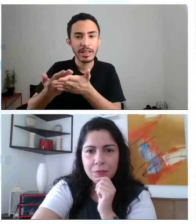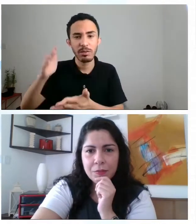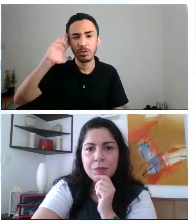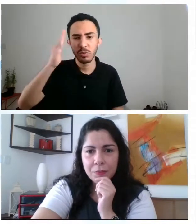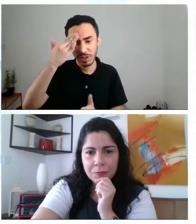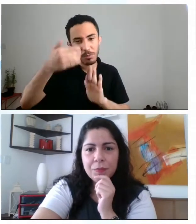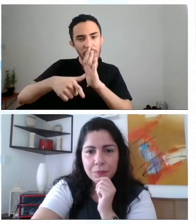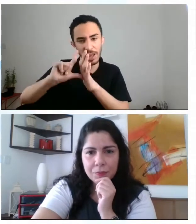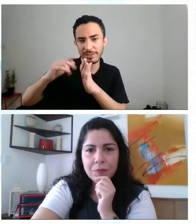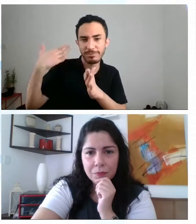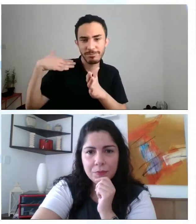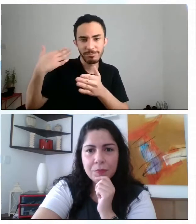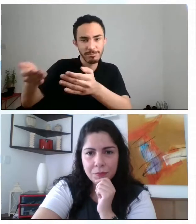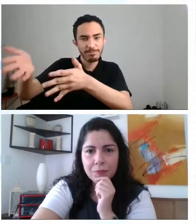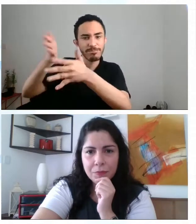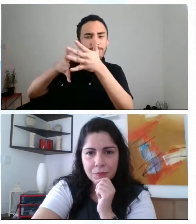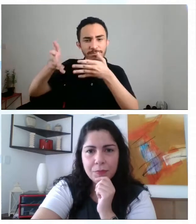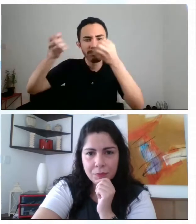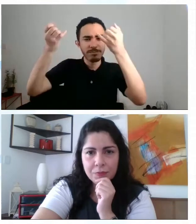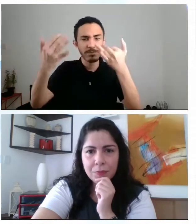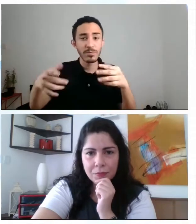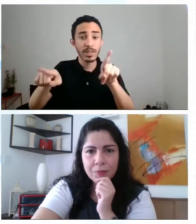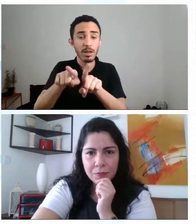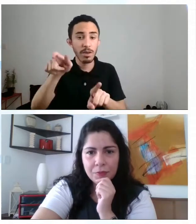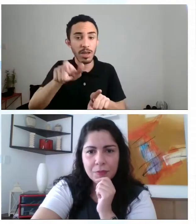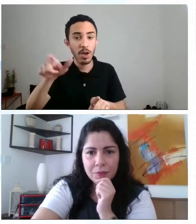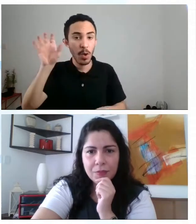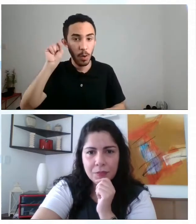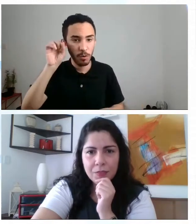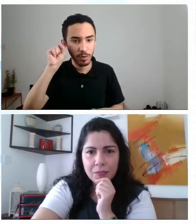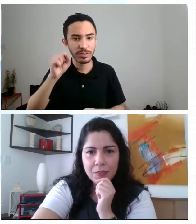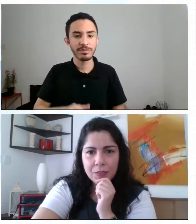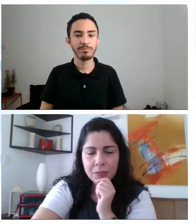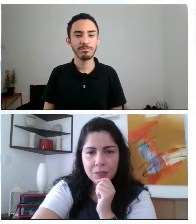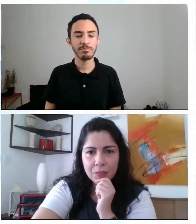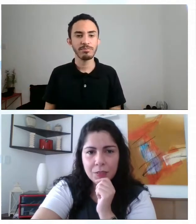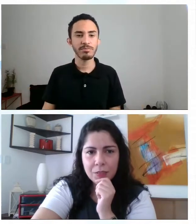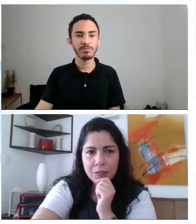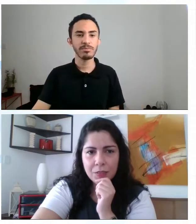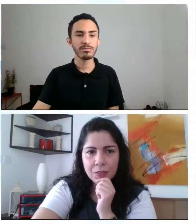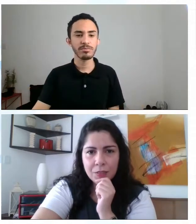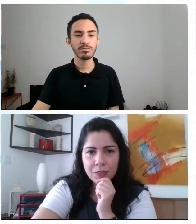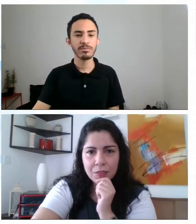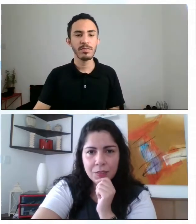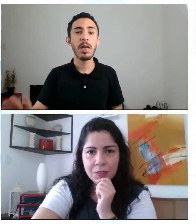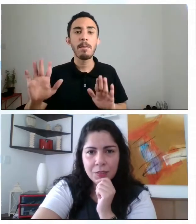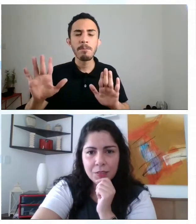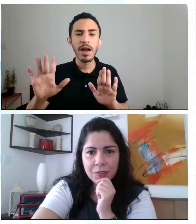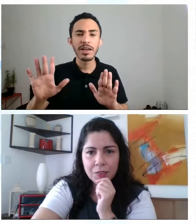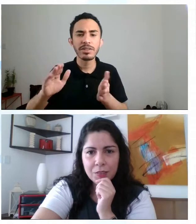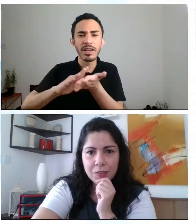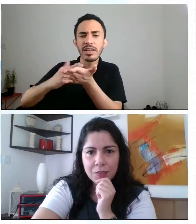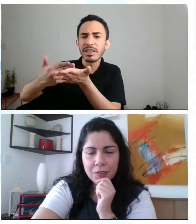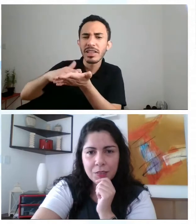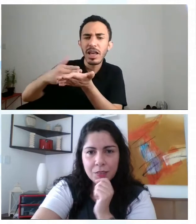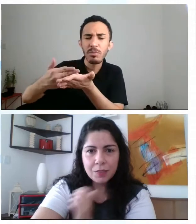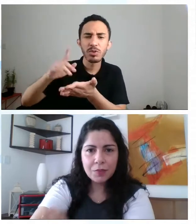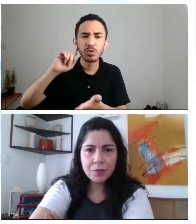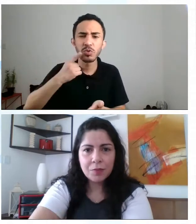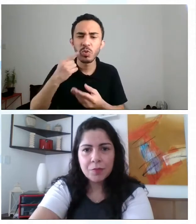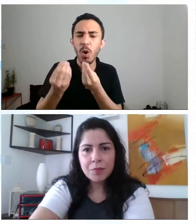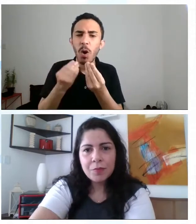Clarissa falou, assim como pessoas ouvintes também. Mas como é que é isso, o intérprete surdo?